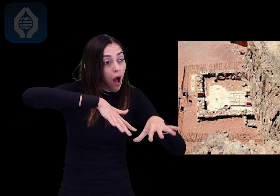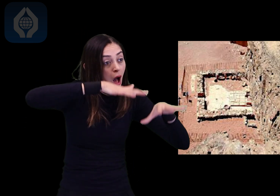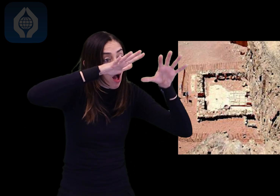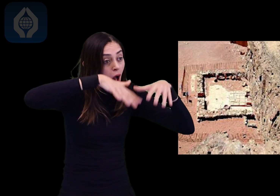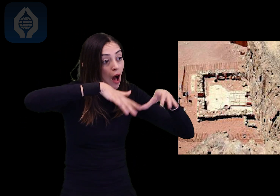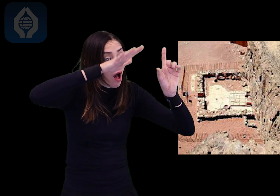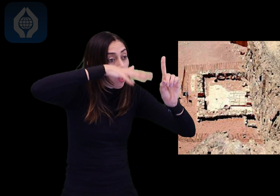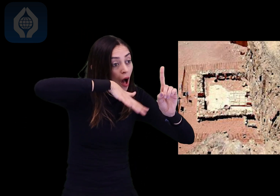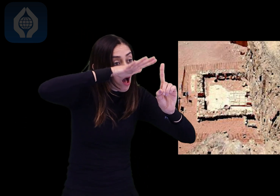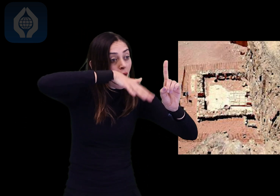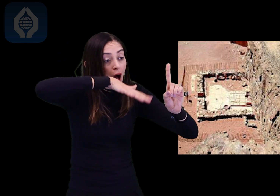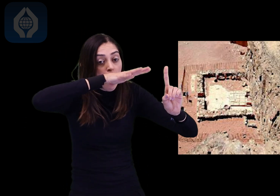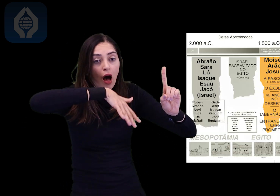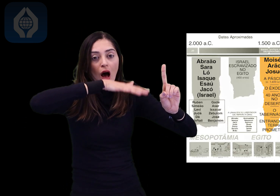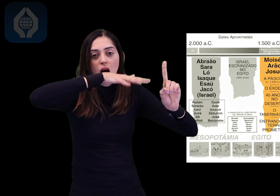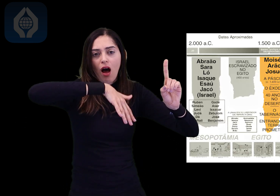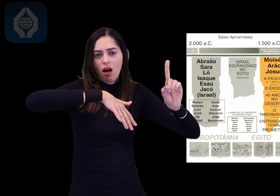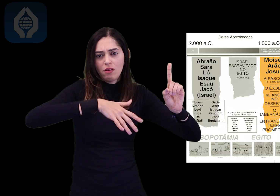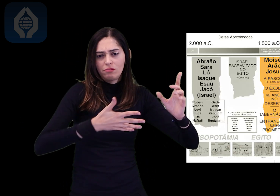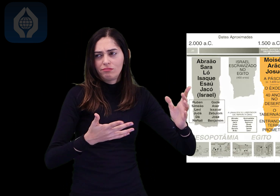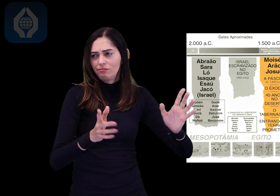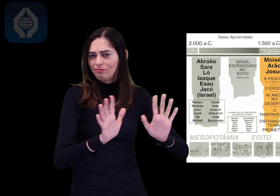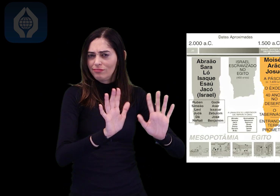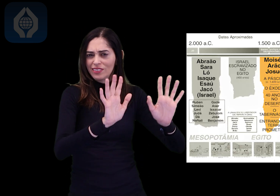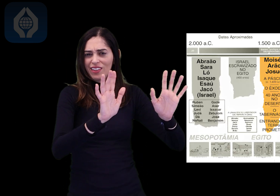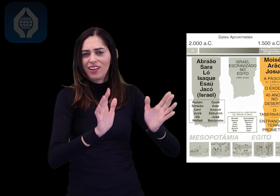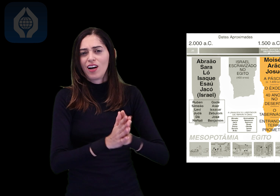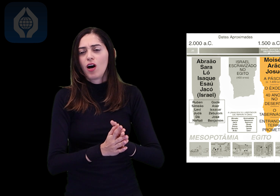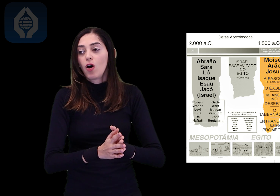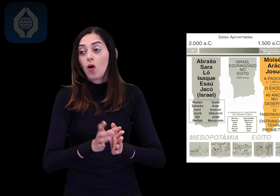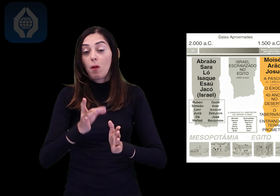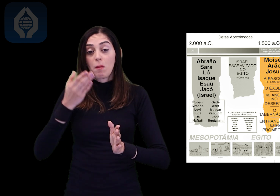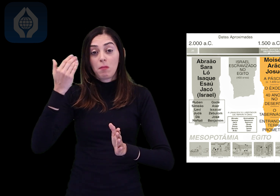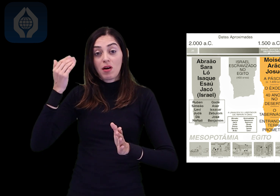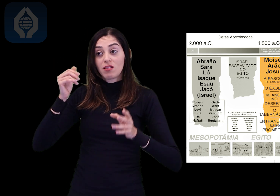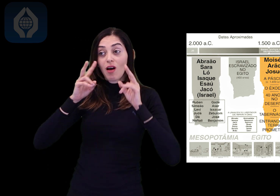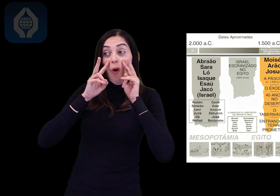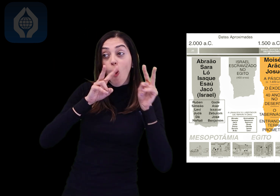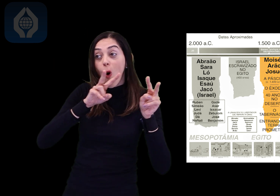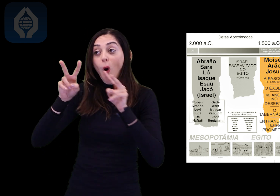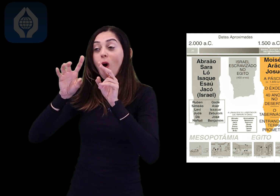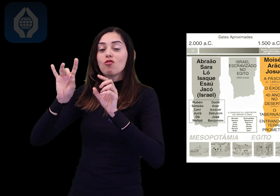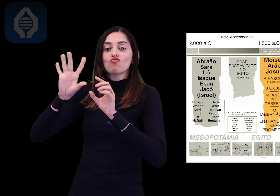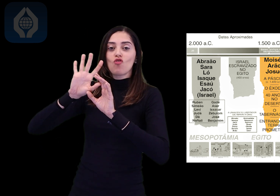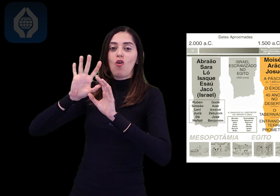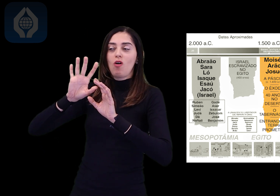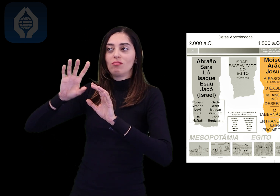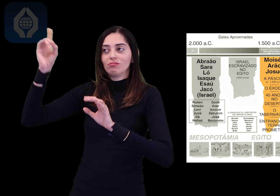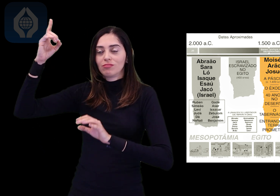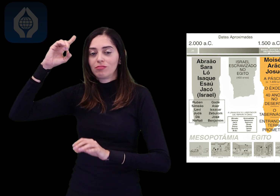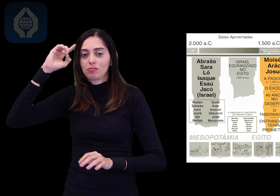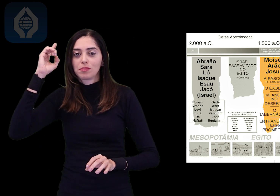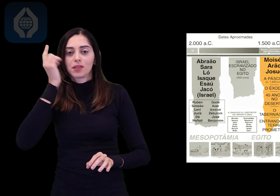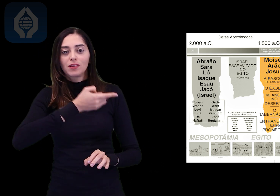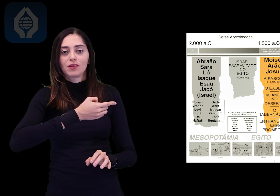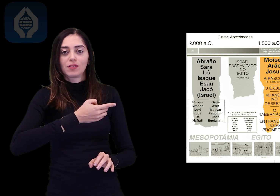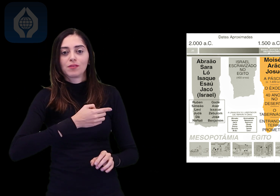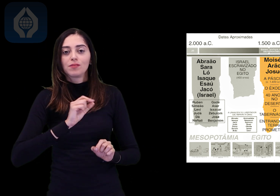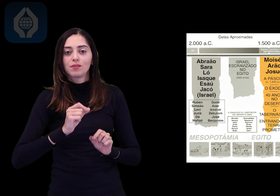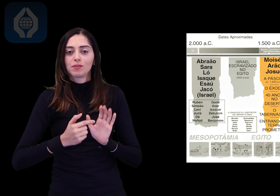adorando-a. Conclusão. Os eventos sobre os quais acabamos de ler na Bíblia aconteceram cerca de 3.400 anos atrás,